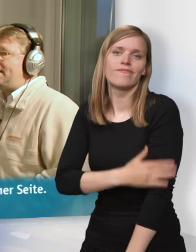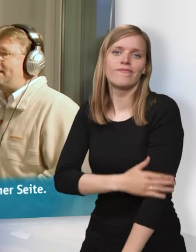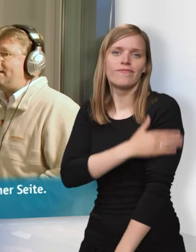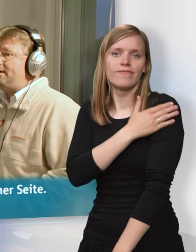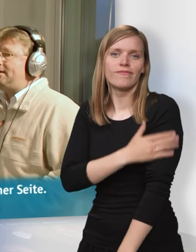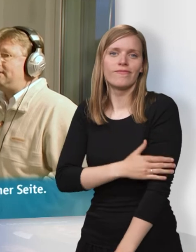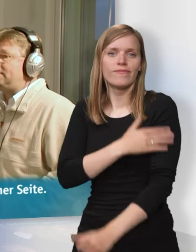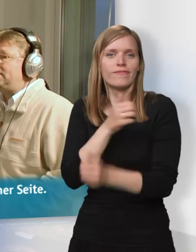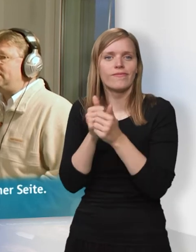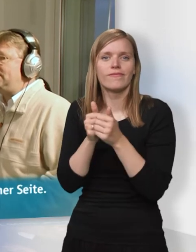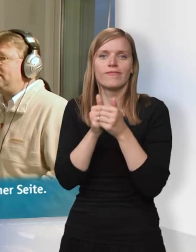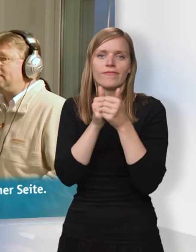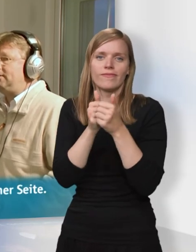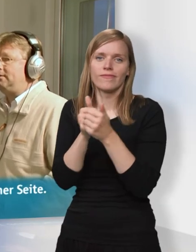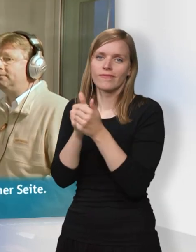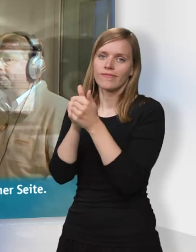deiner Seite.